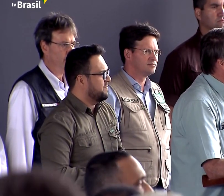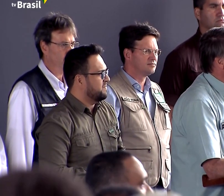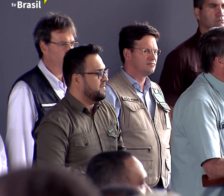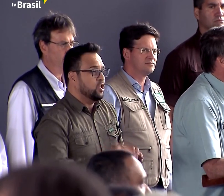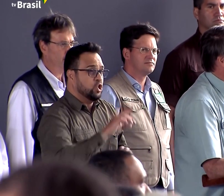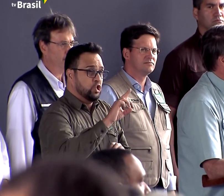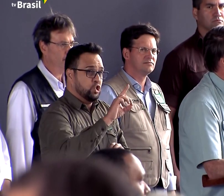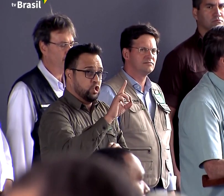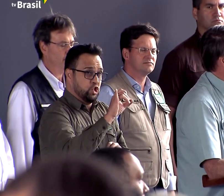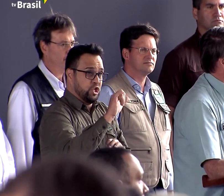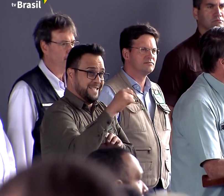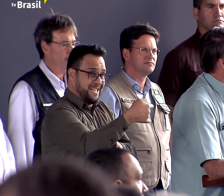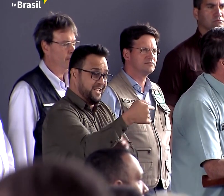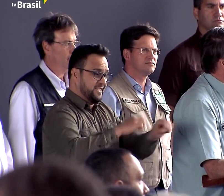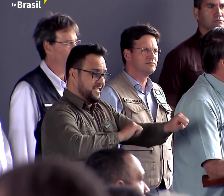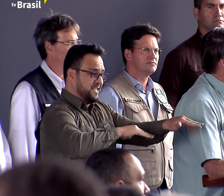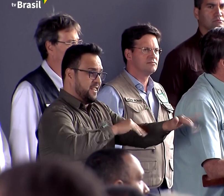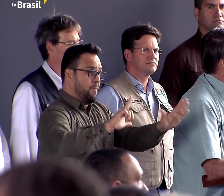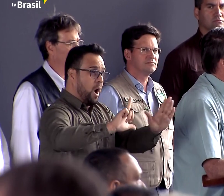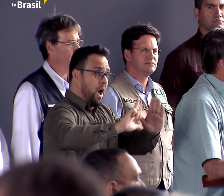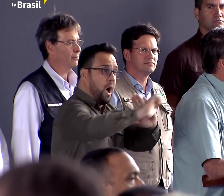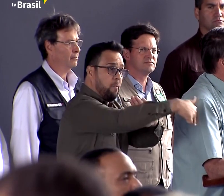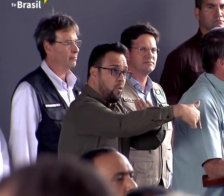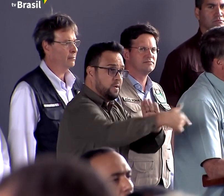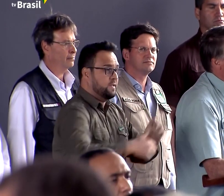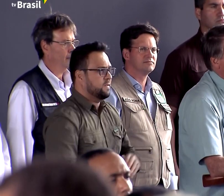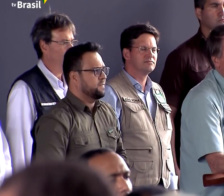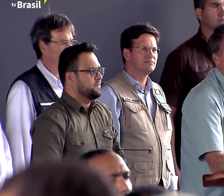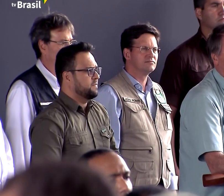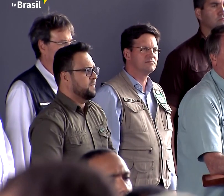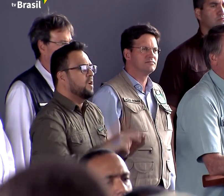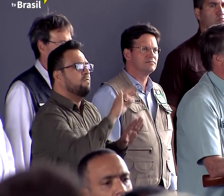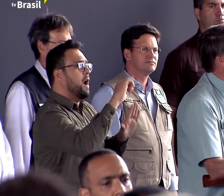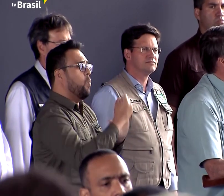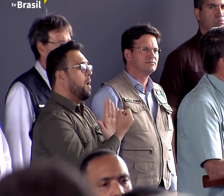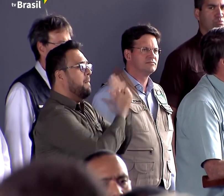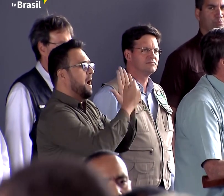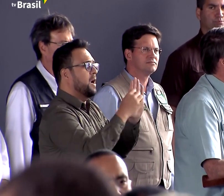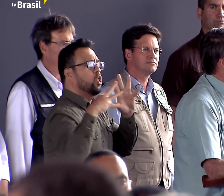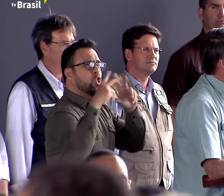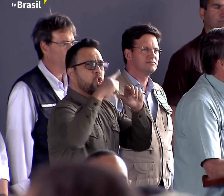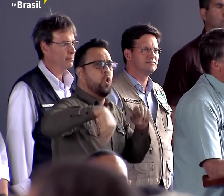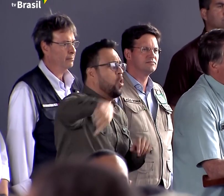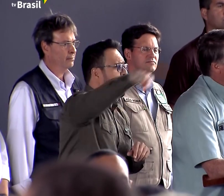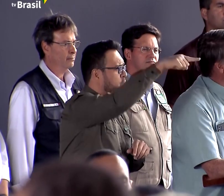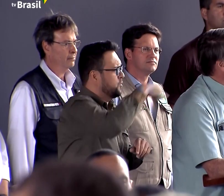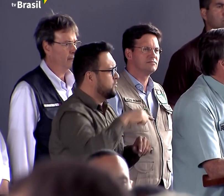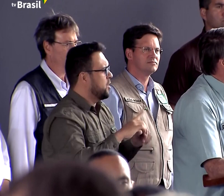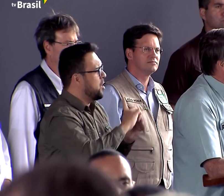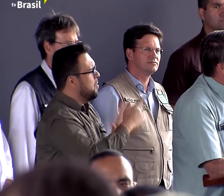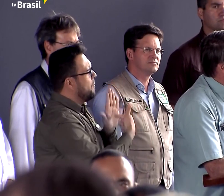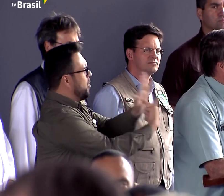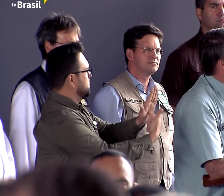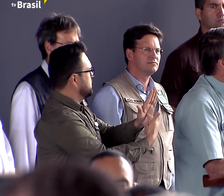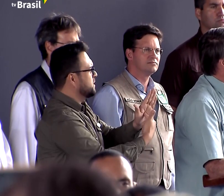el presidente de brasil they're bolsonaro afirmó el viernes que las manifestaciones en su apoyo previstas para el martes servirán de ultimátum a los